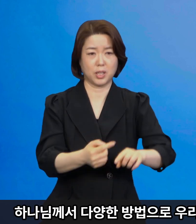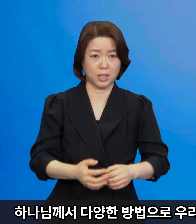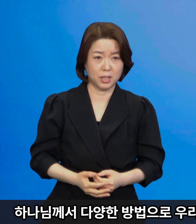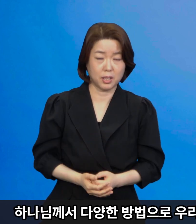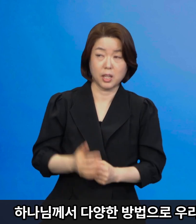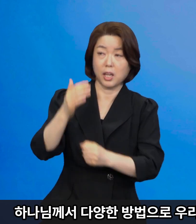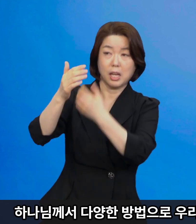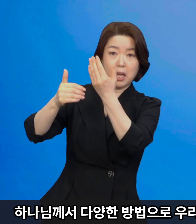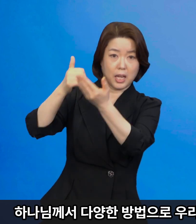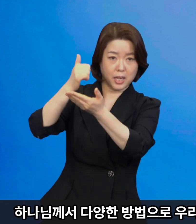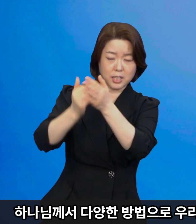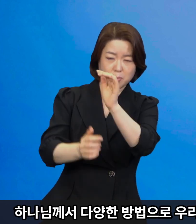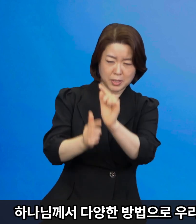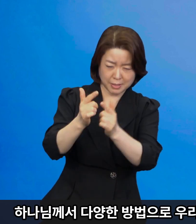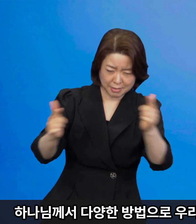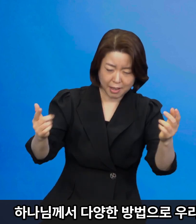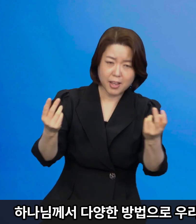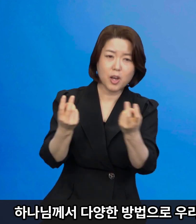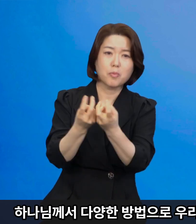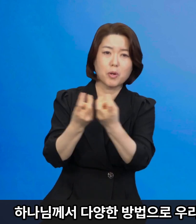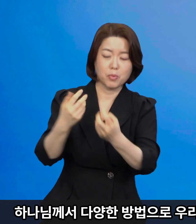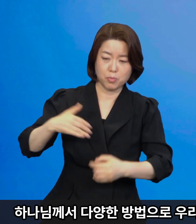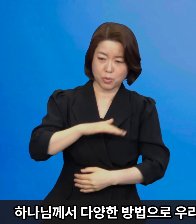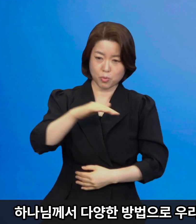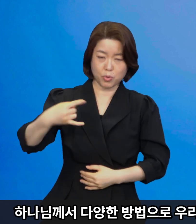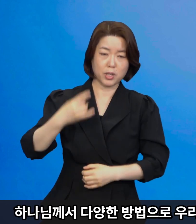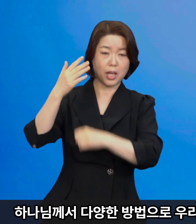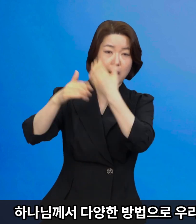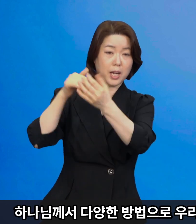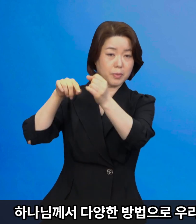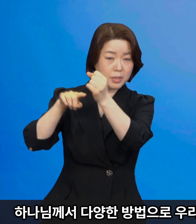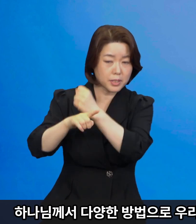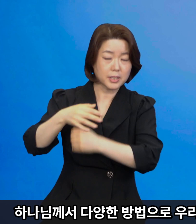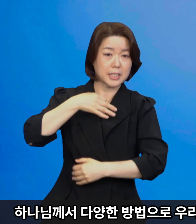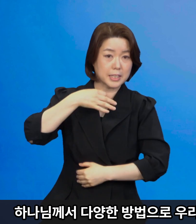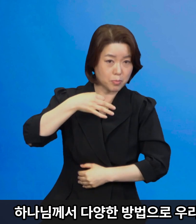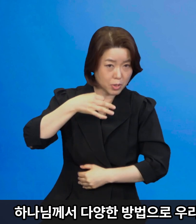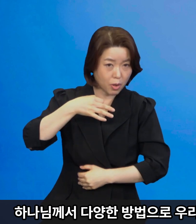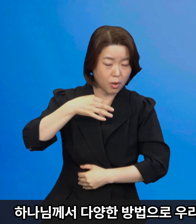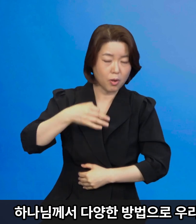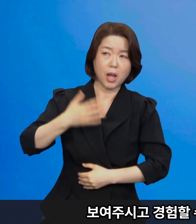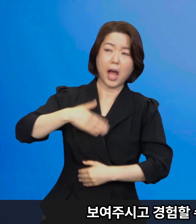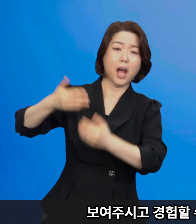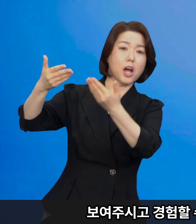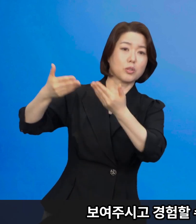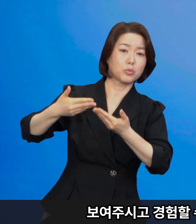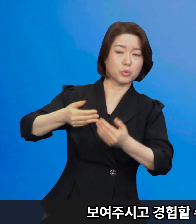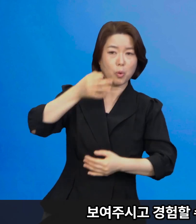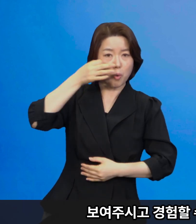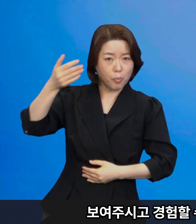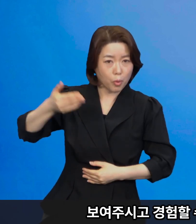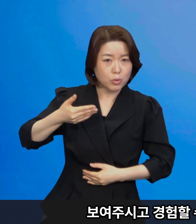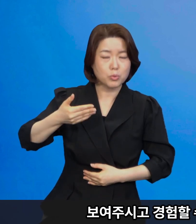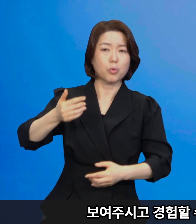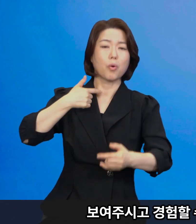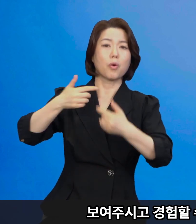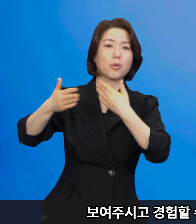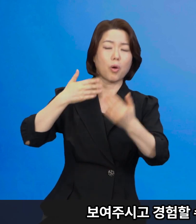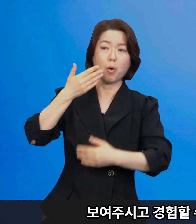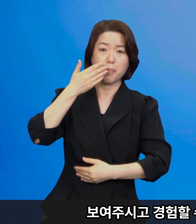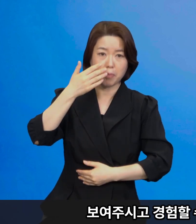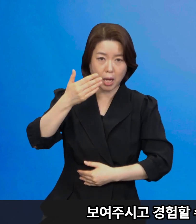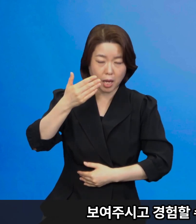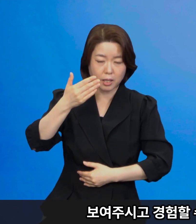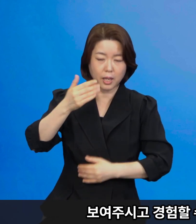하나님께서 다양한 방법으로 우리에게 하나님의 뜻과 음성을 알려주시고 보여주시고 경험할 수